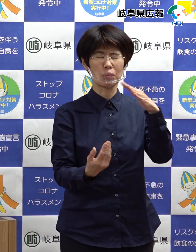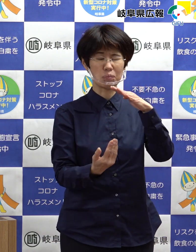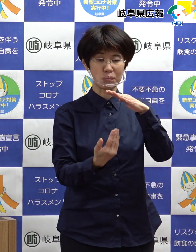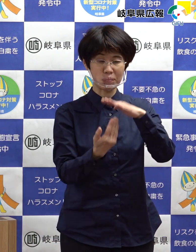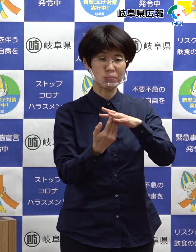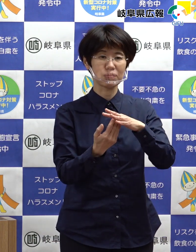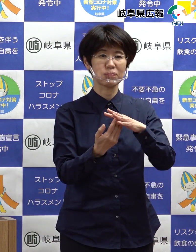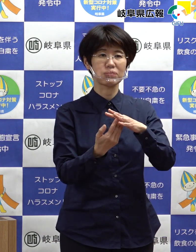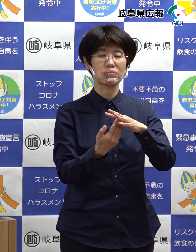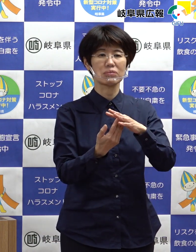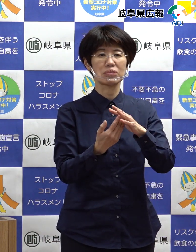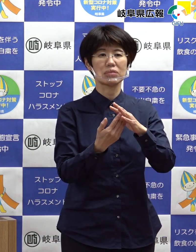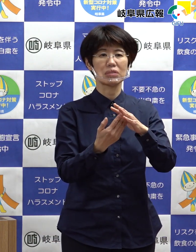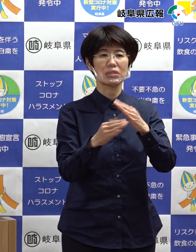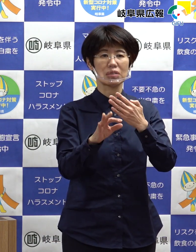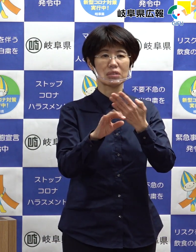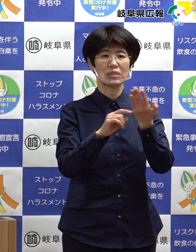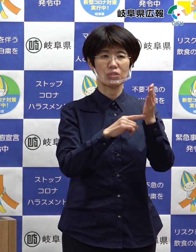最多でございます。